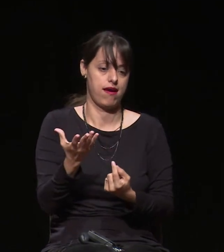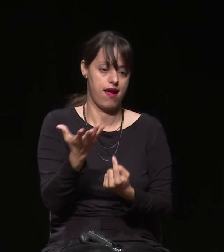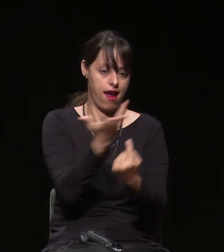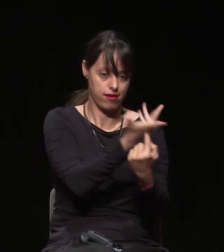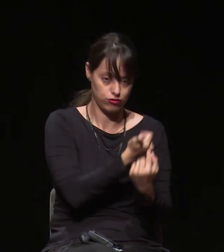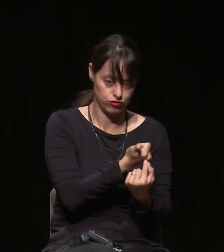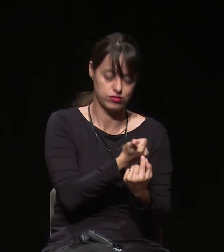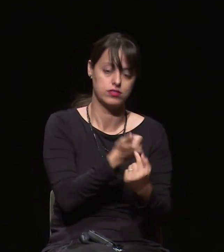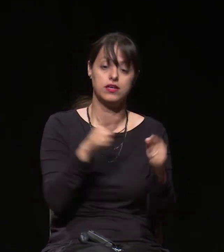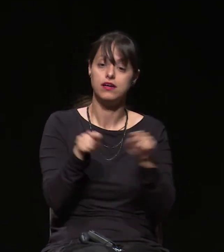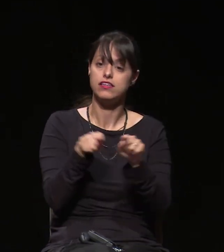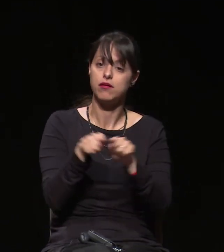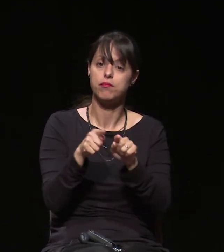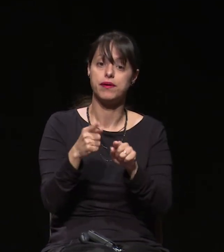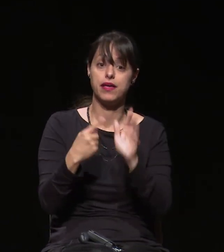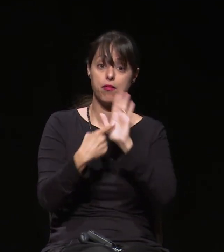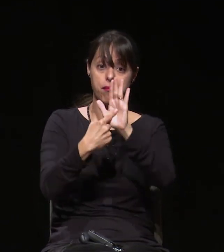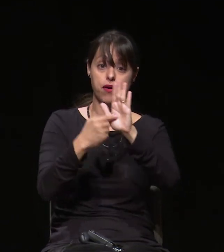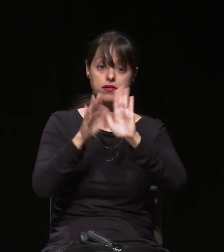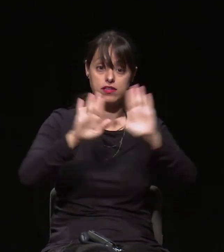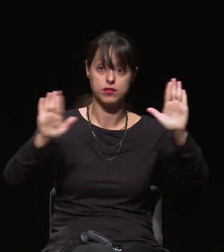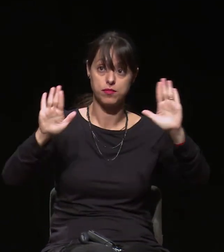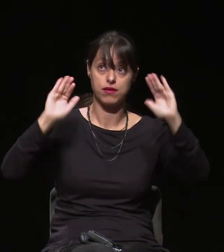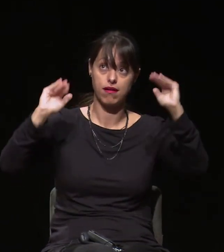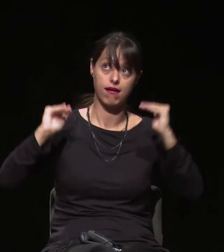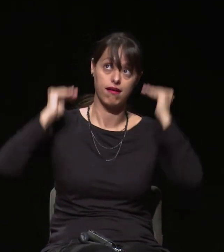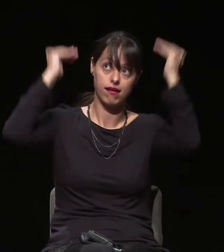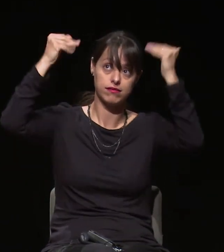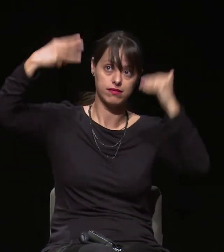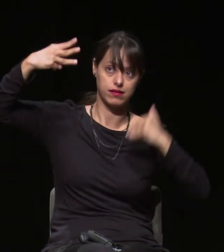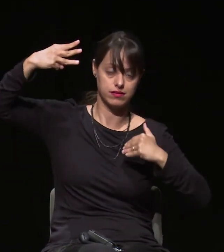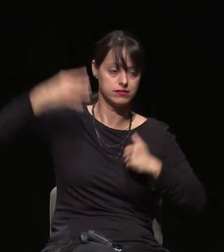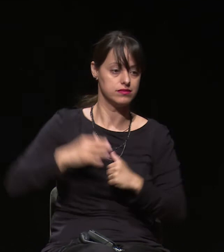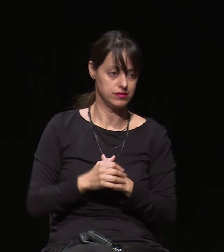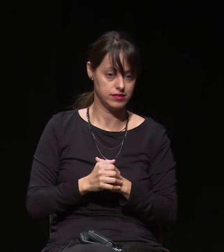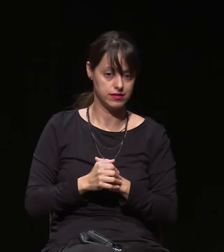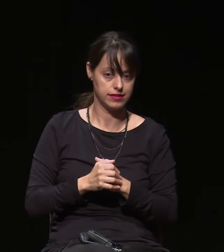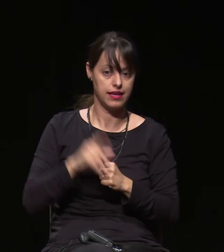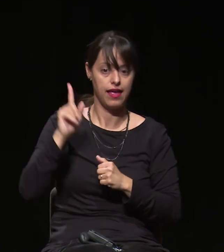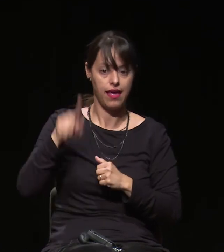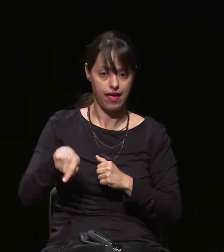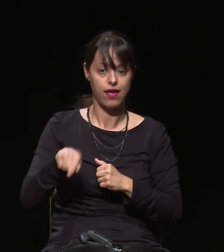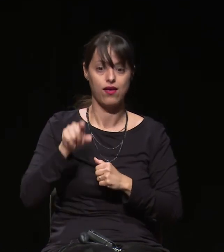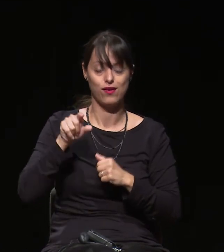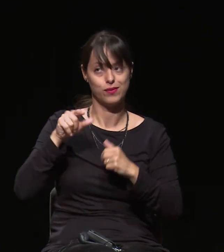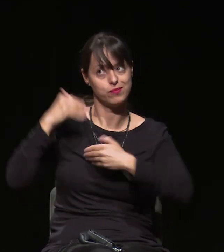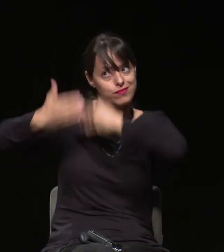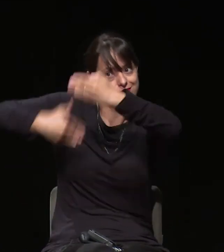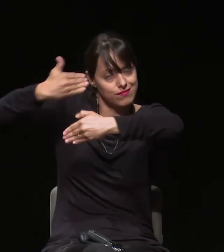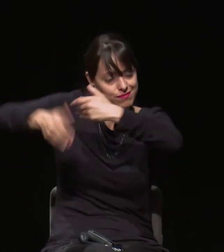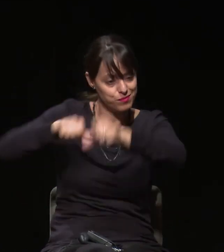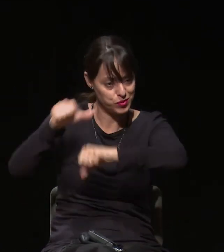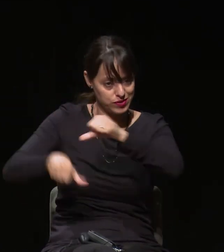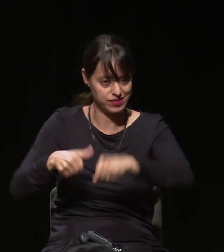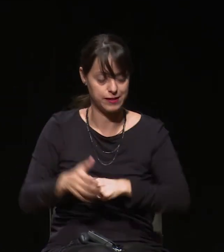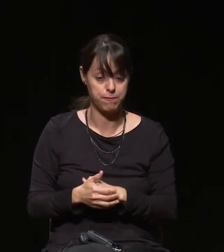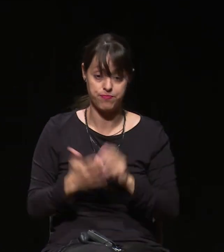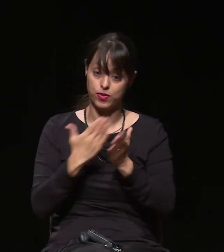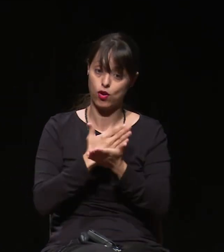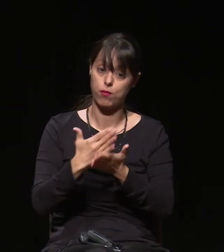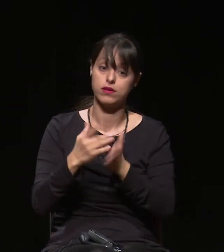no espaço expositivo do terceiro andar, o nosso acervo em transformação. Começo mostrando, então,